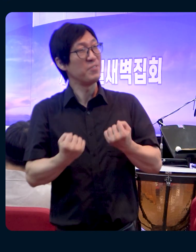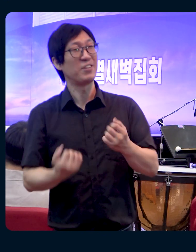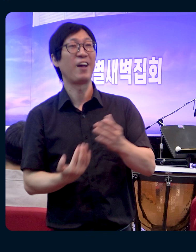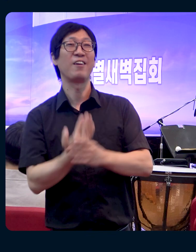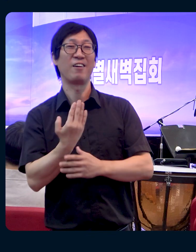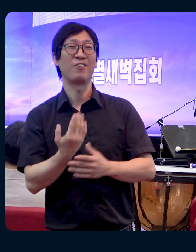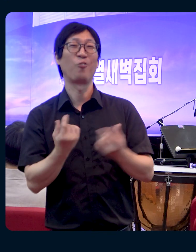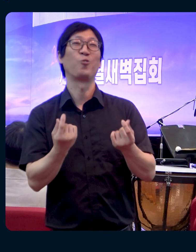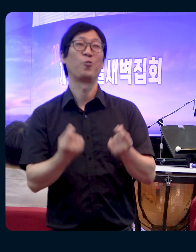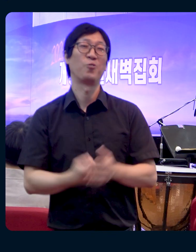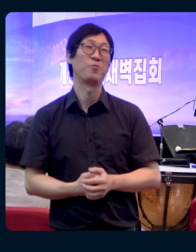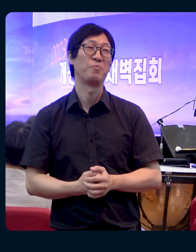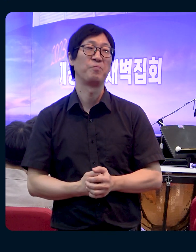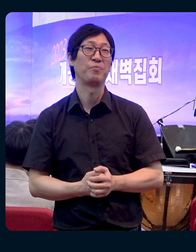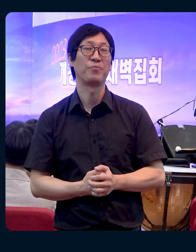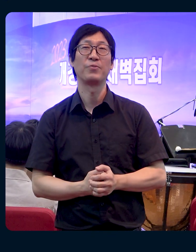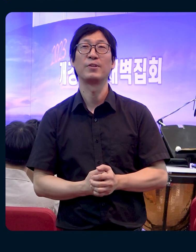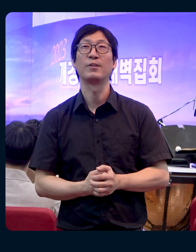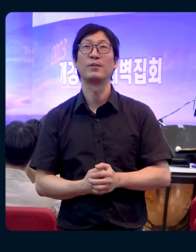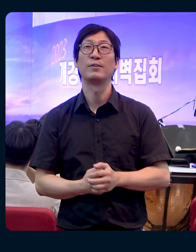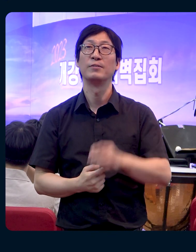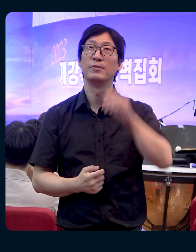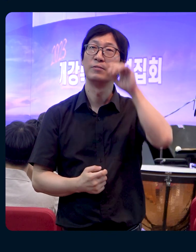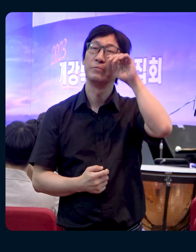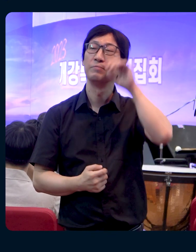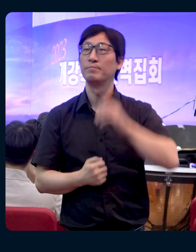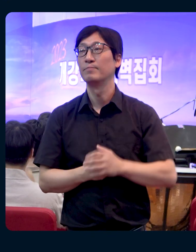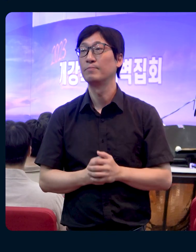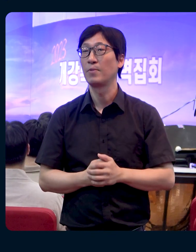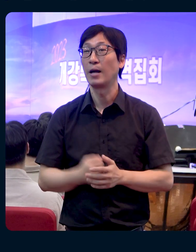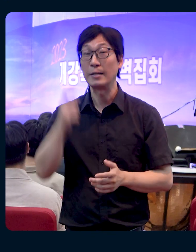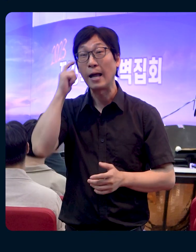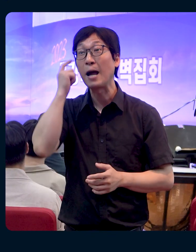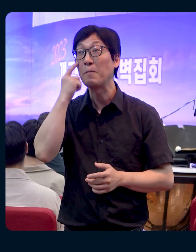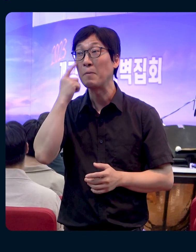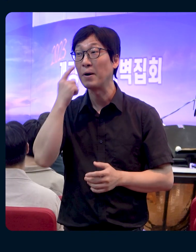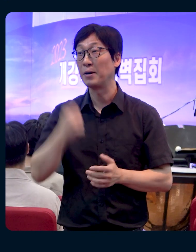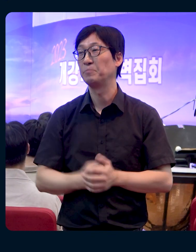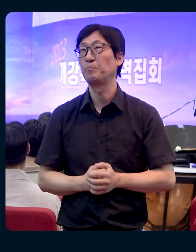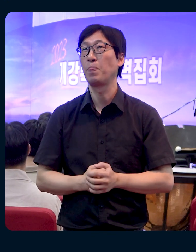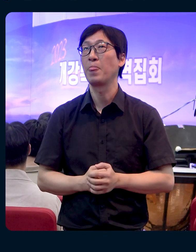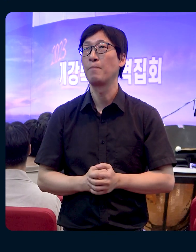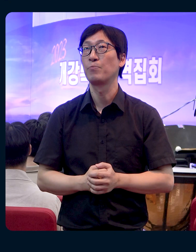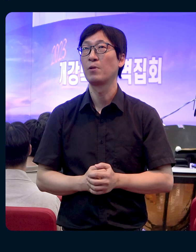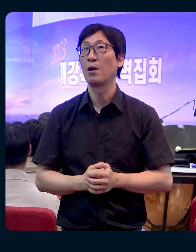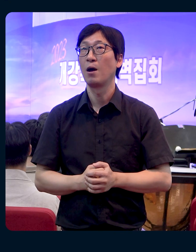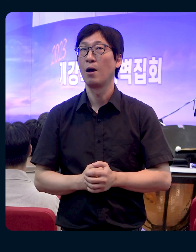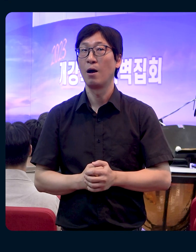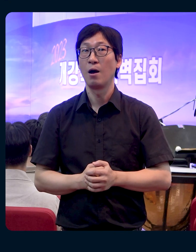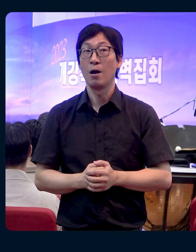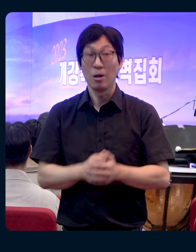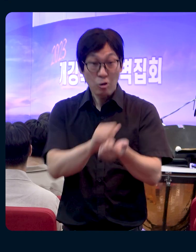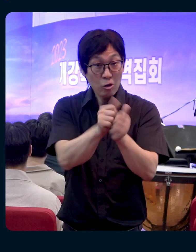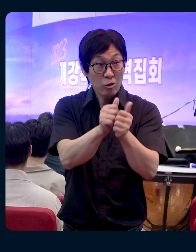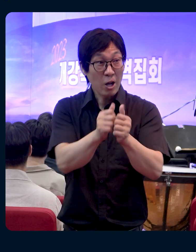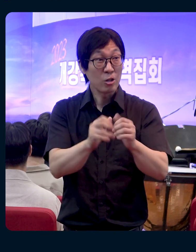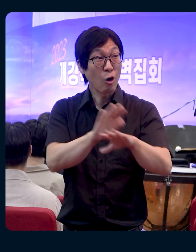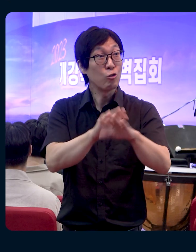생기니까. 자, 그런데 여러분 한번 생각해 보세요. 그들은 왜 그렇게 열심히 달릴까요?